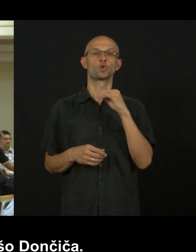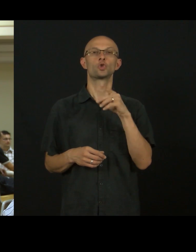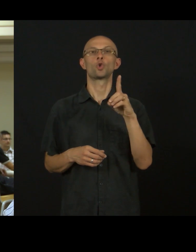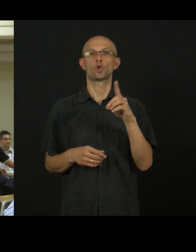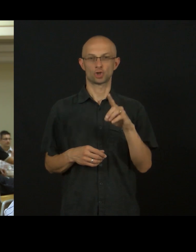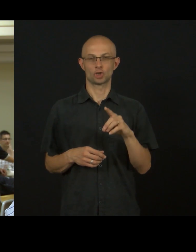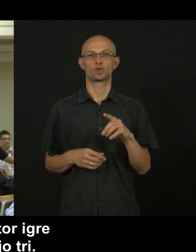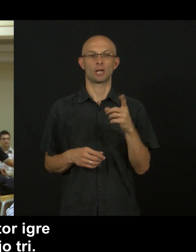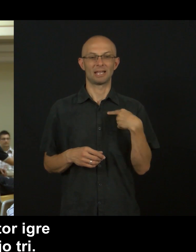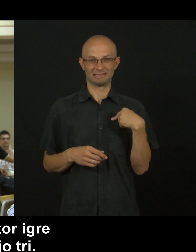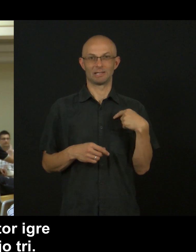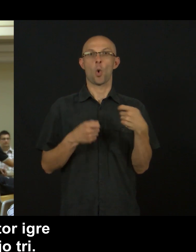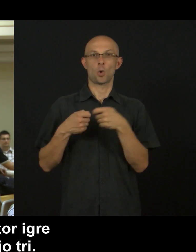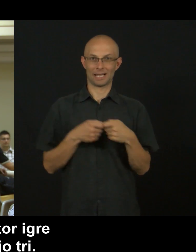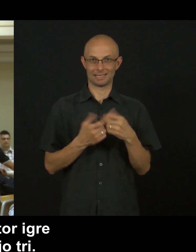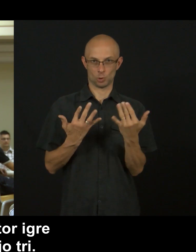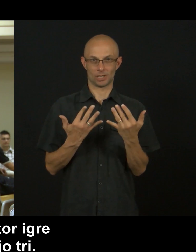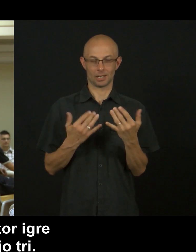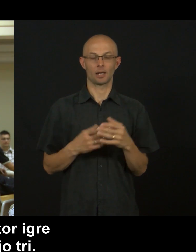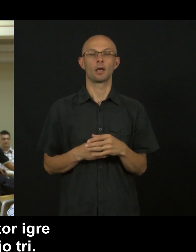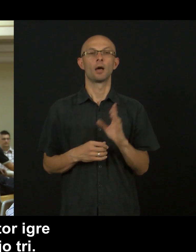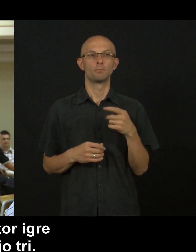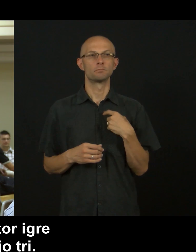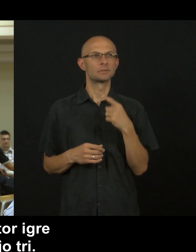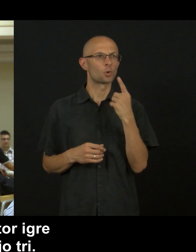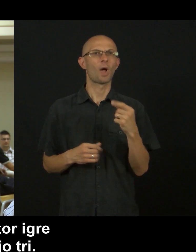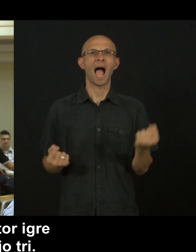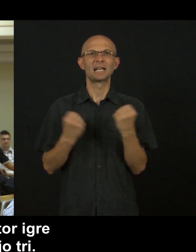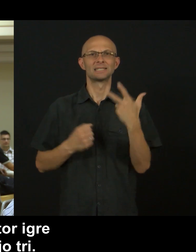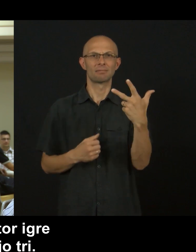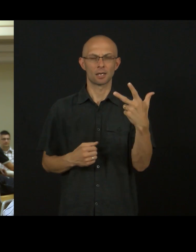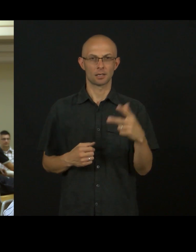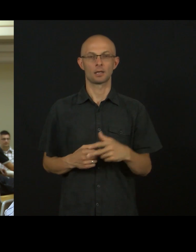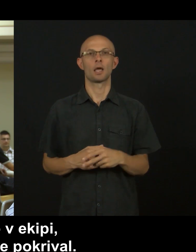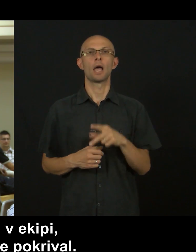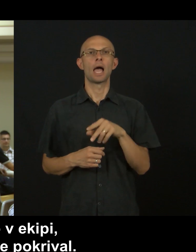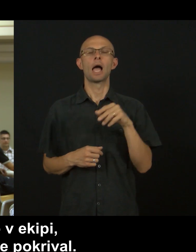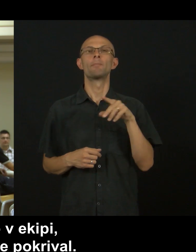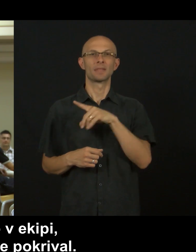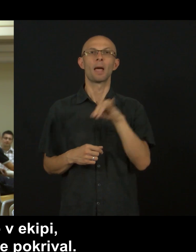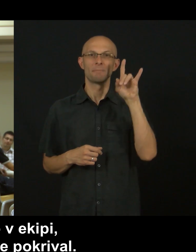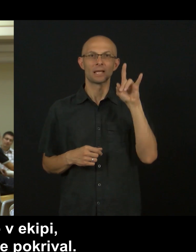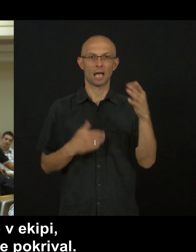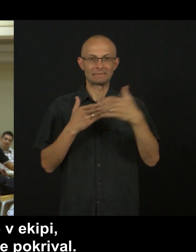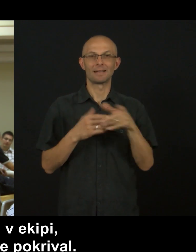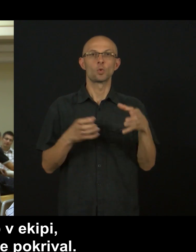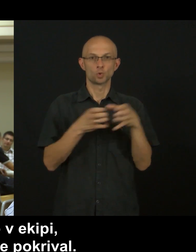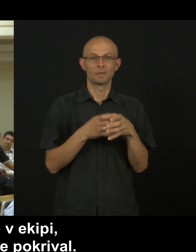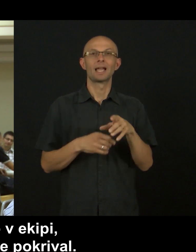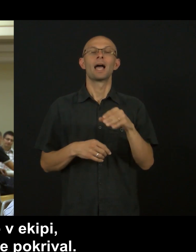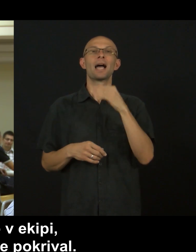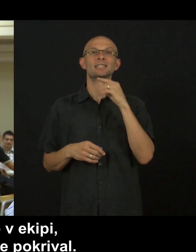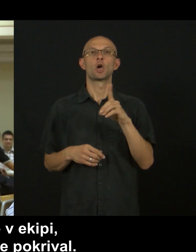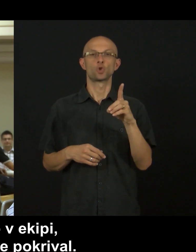in jaz kot organizator igre sem klical akcijo 3. Miha je bil z mano v ekipi,